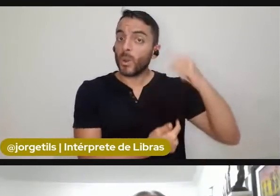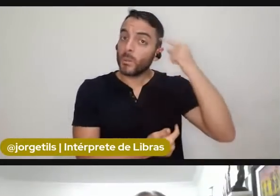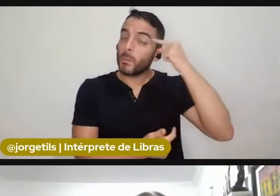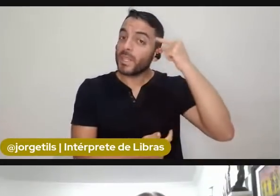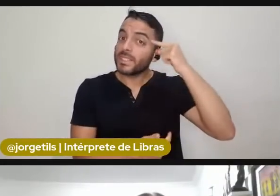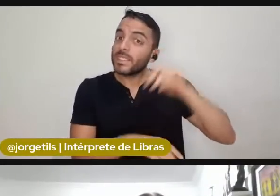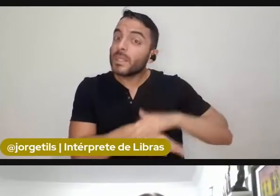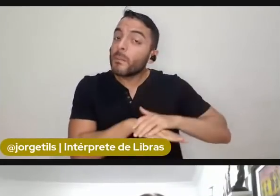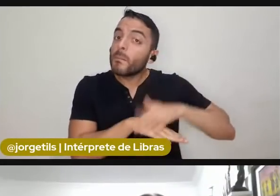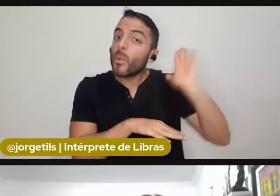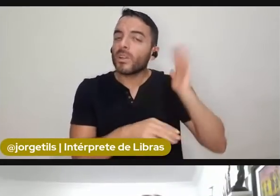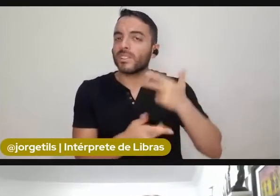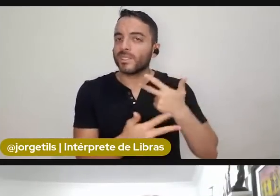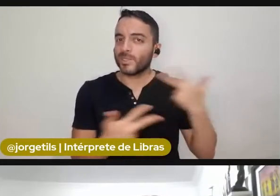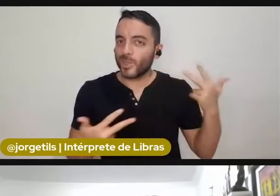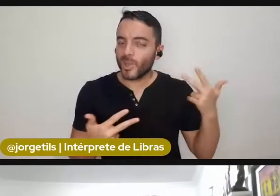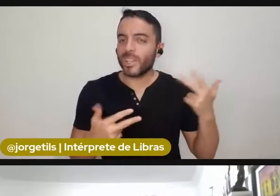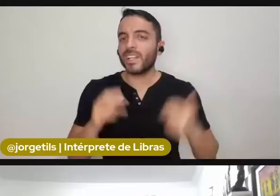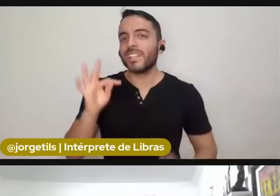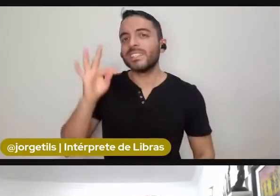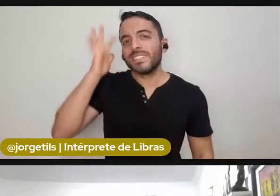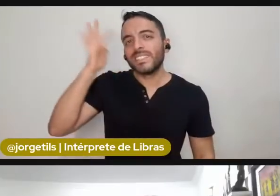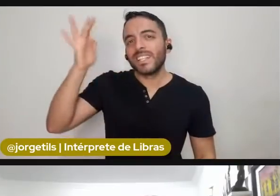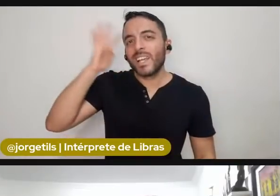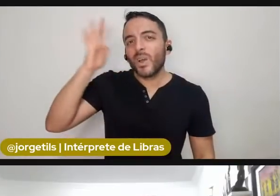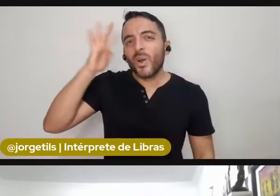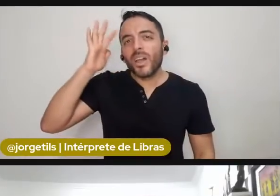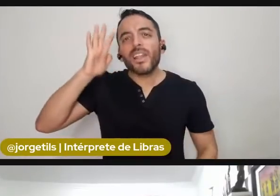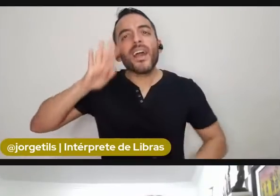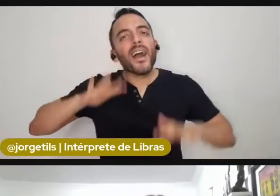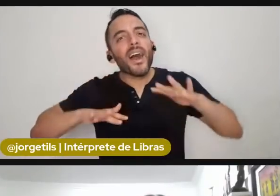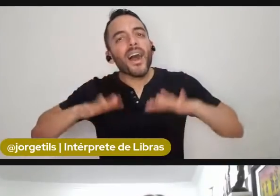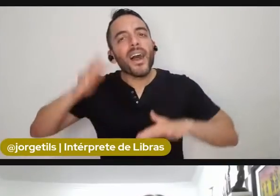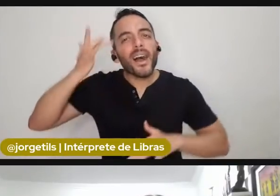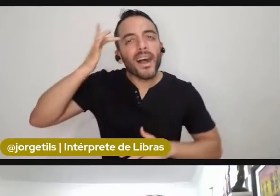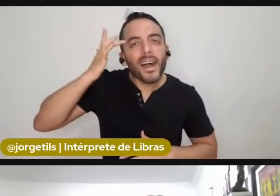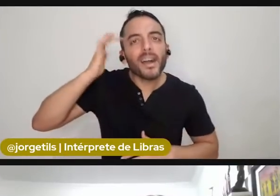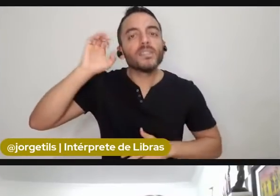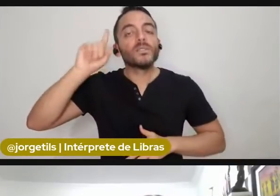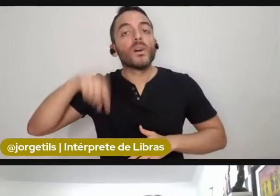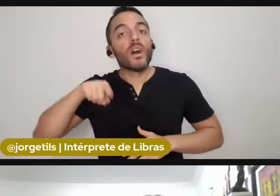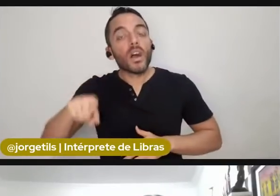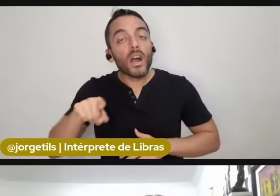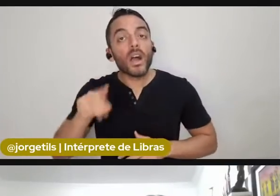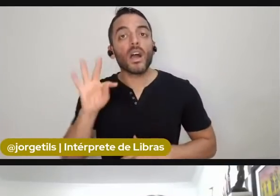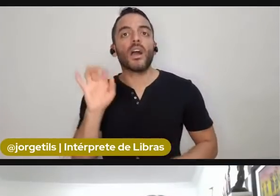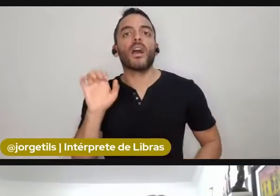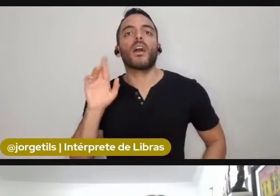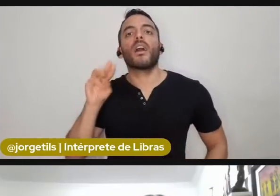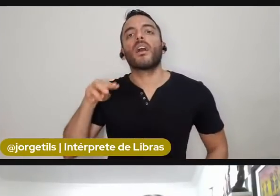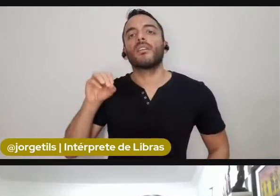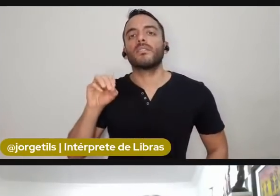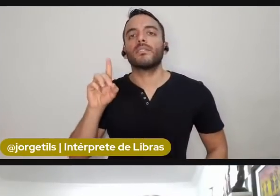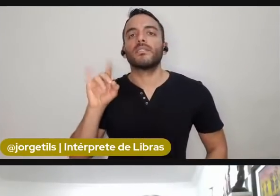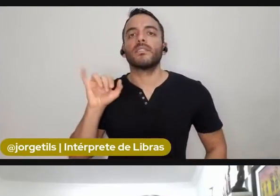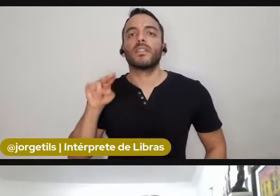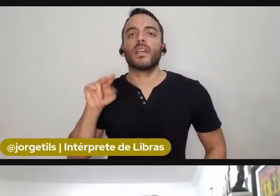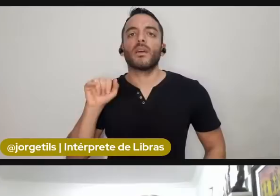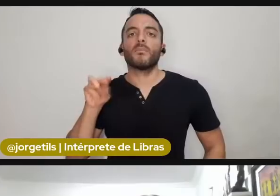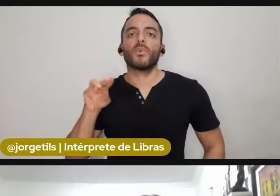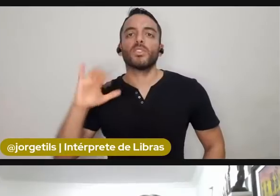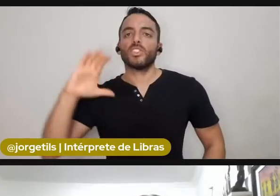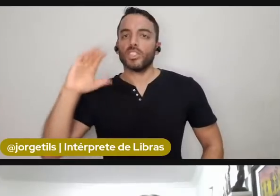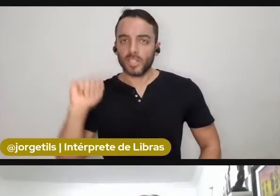A teoria da relatividade, a termodinâmica no século XIX, a teoria eletromagnética e a relatividade geral.